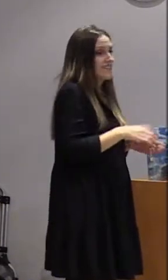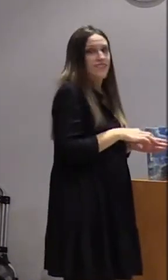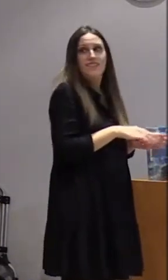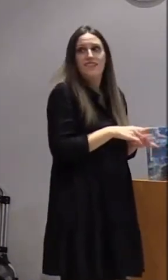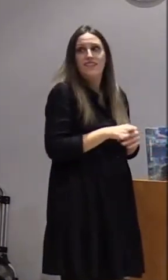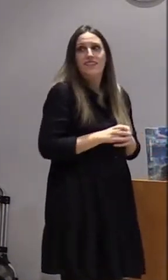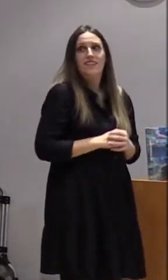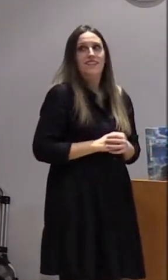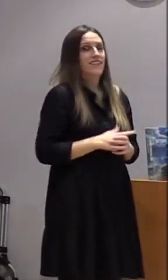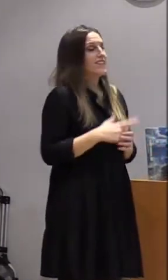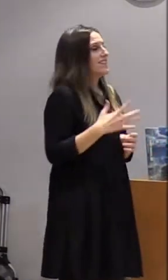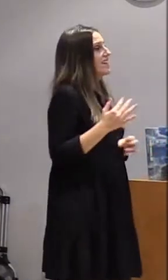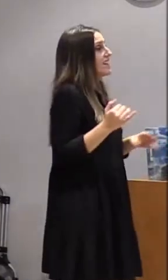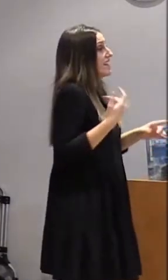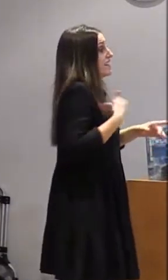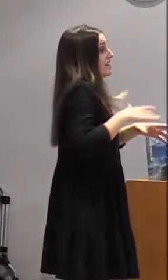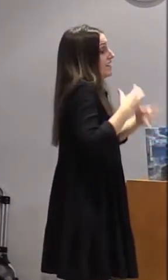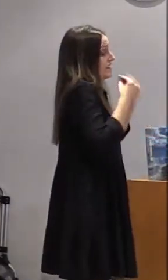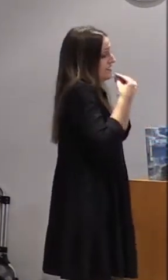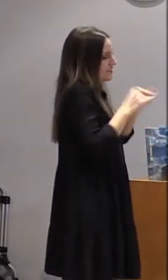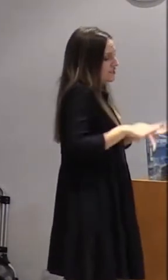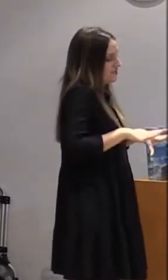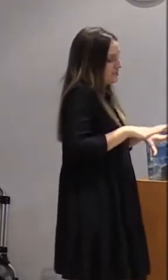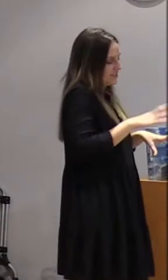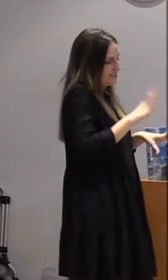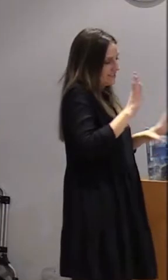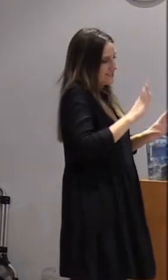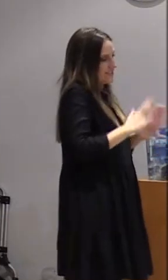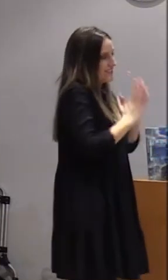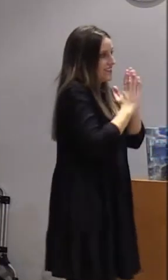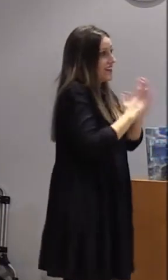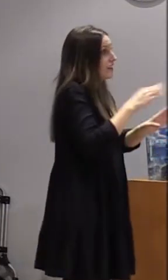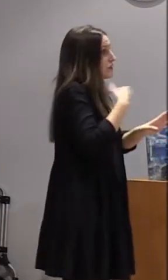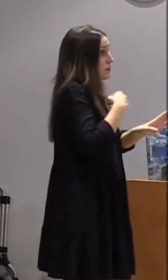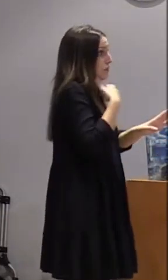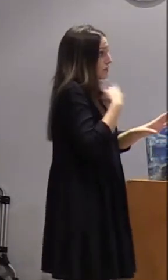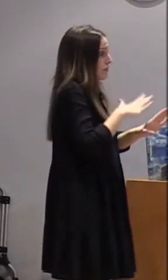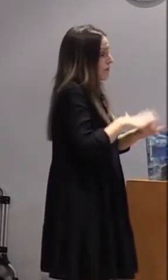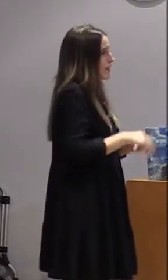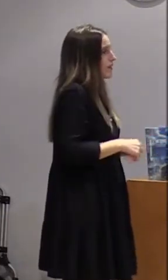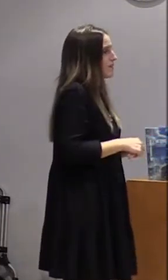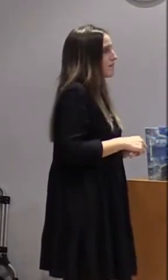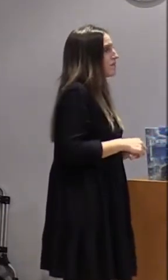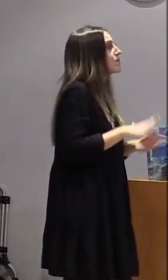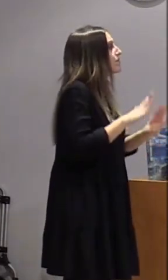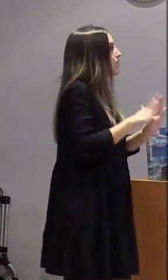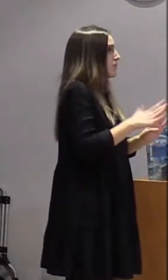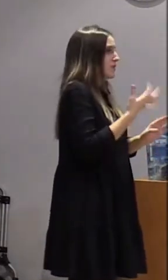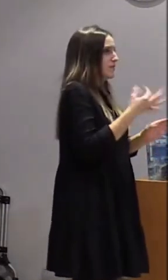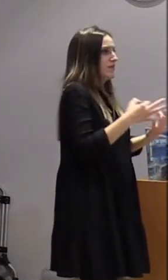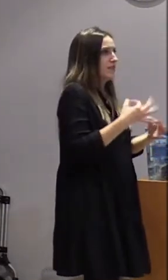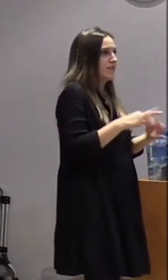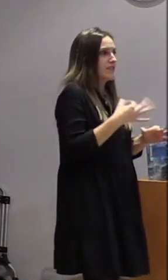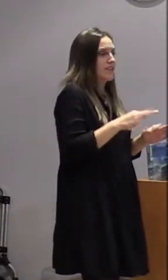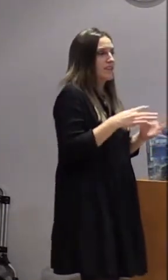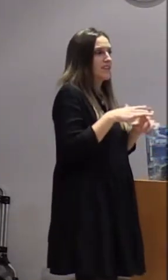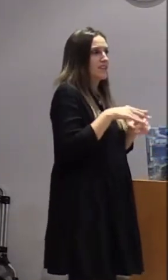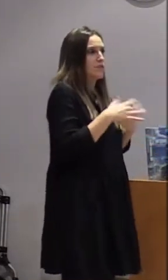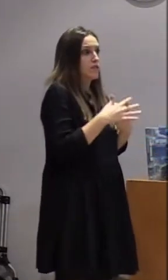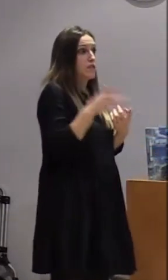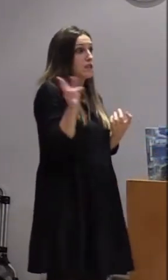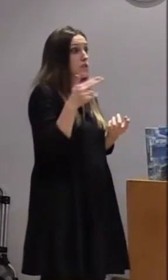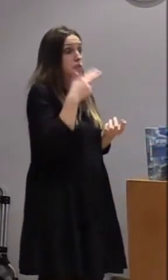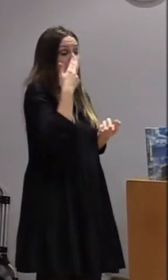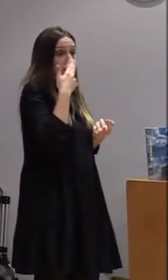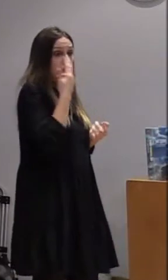flechas. Ahí entramos en la historia sagrada y ya yo entiendo un poco, ya no lo creo. Pero bueno, en cualquier caso, pues es interesante